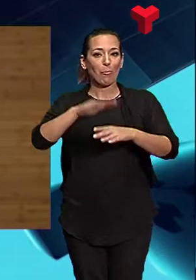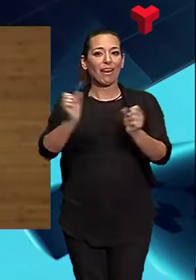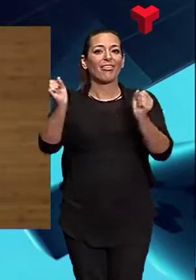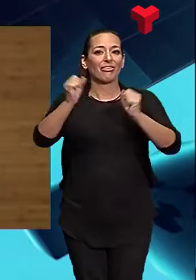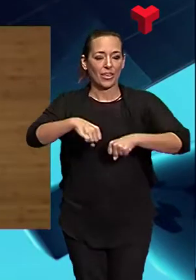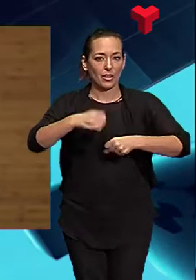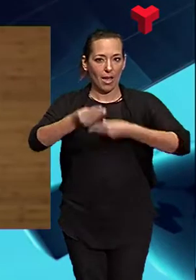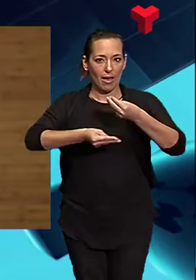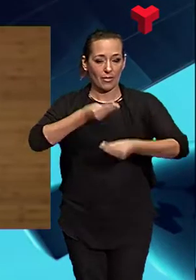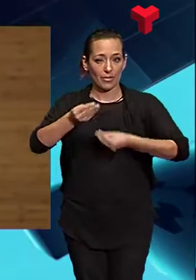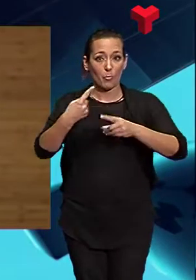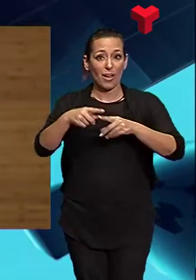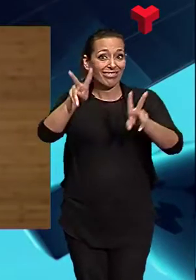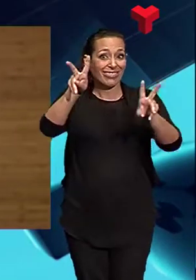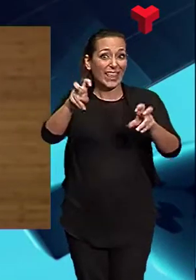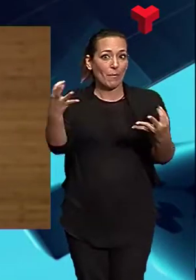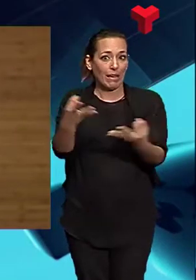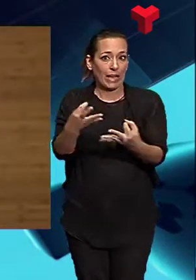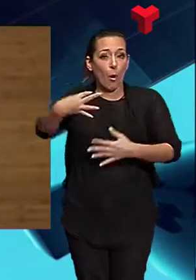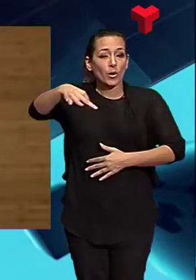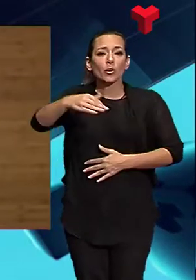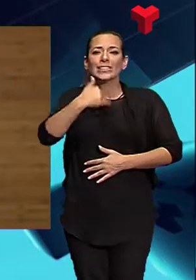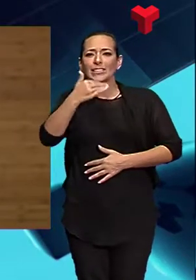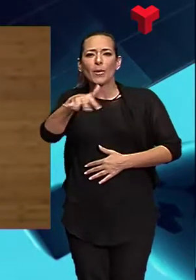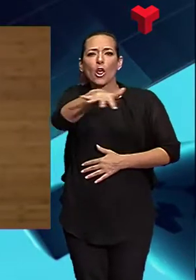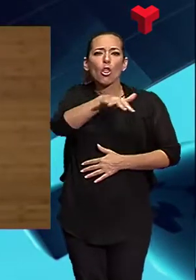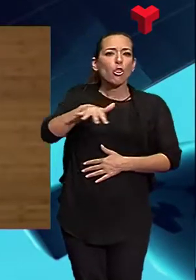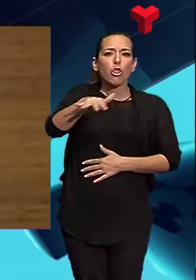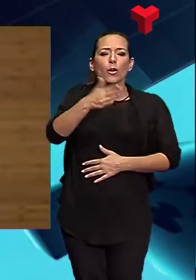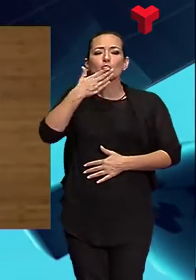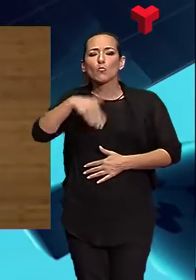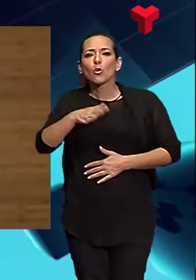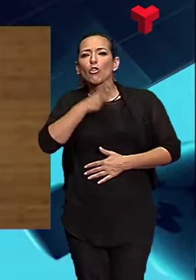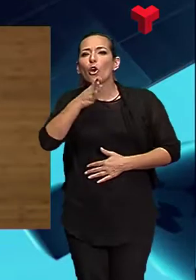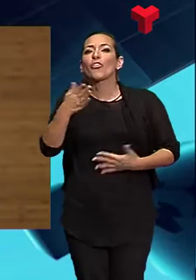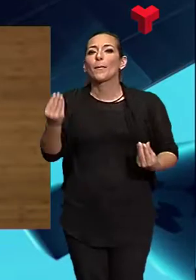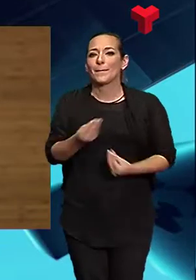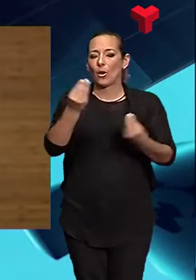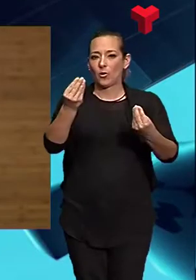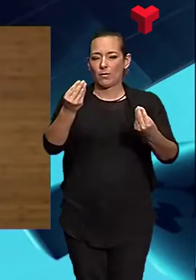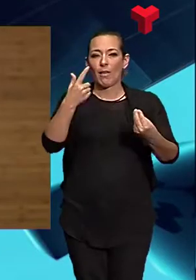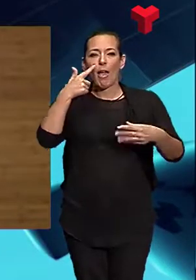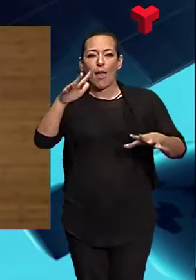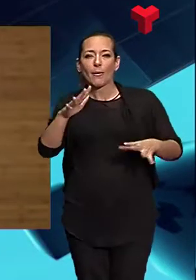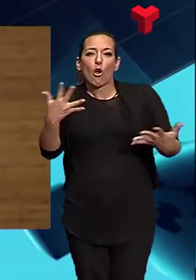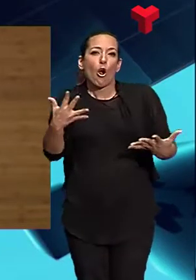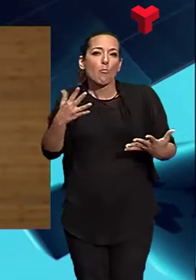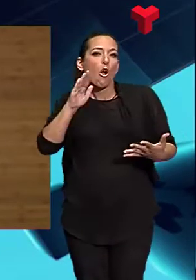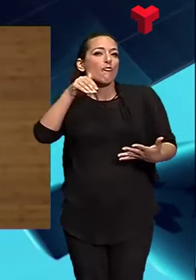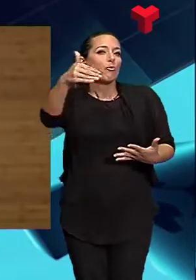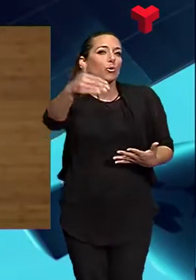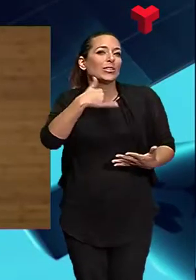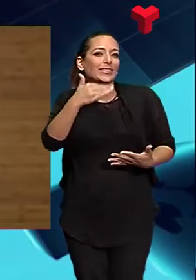perquè és només un tema d'ubicar-se, de dir, escolta, on estic? I com puc visualitzar el que em pot passar?